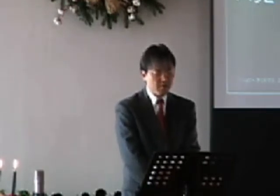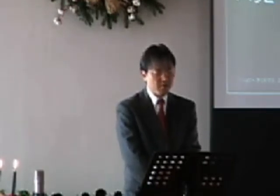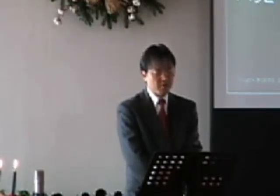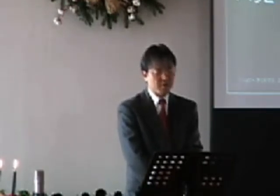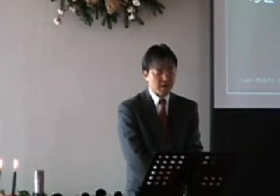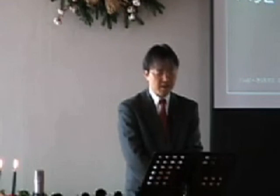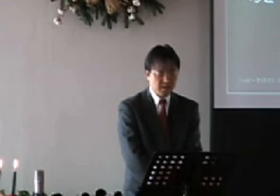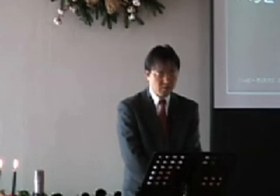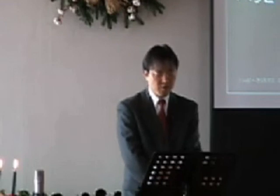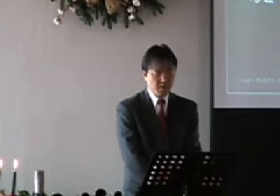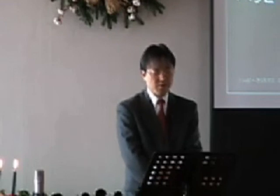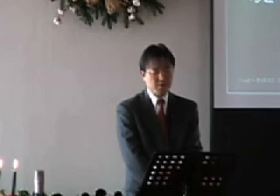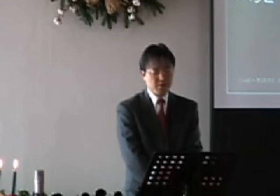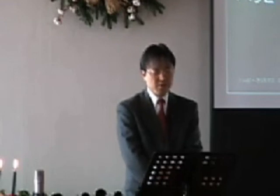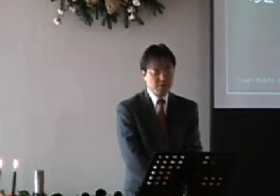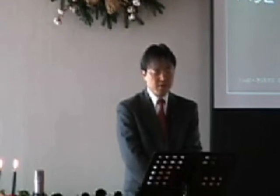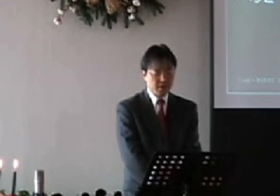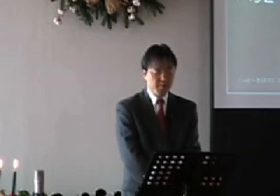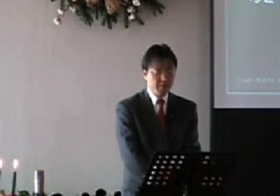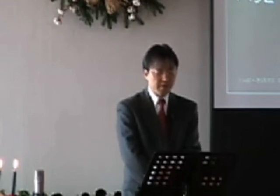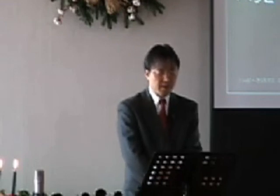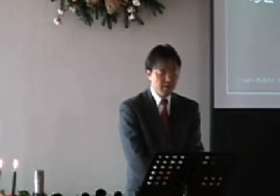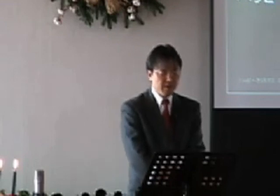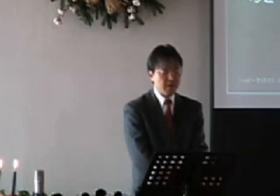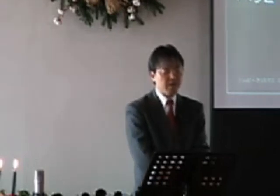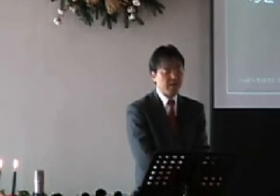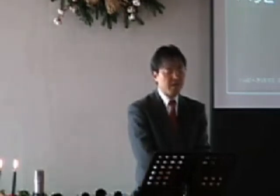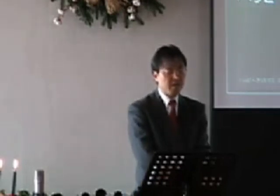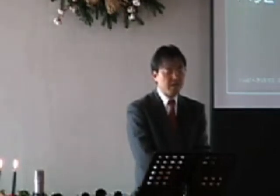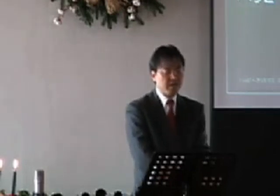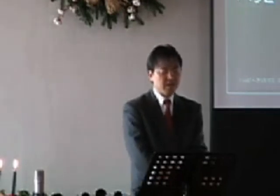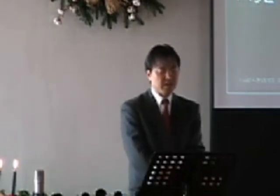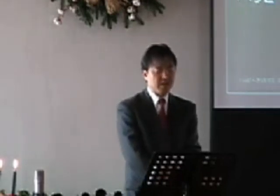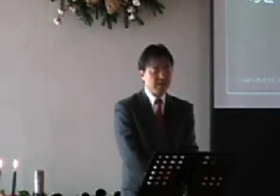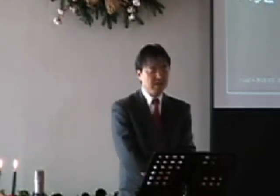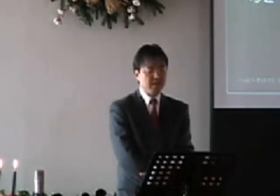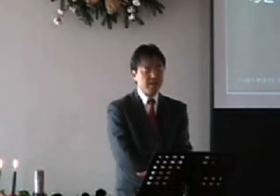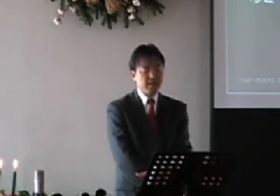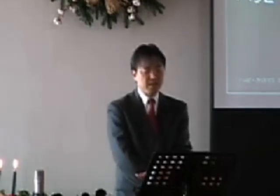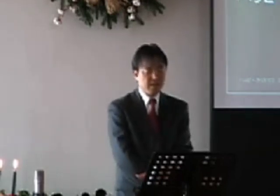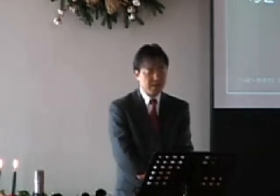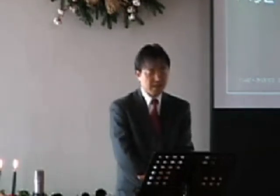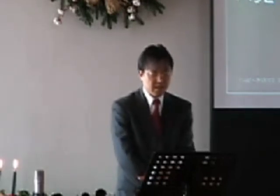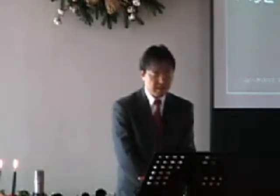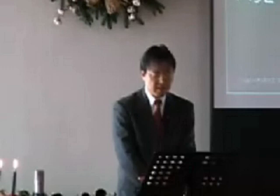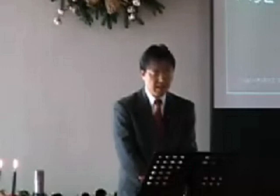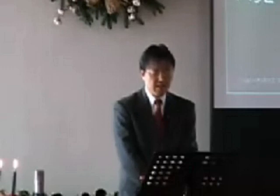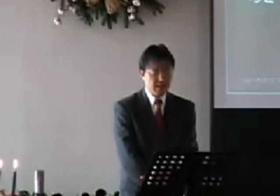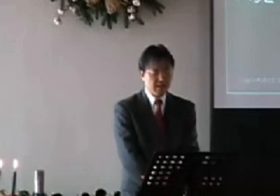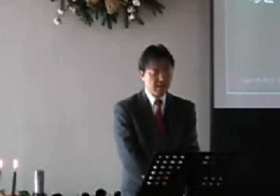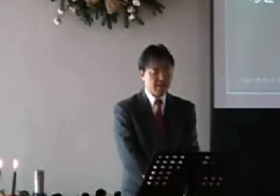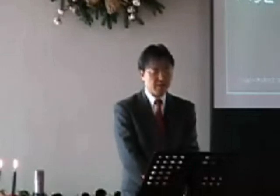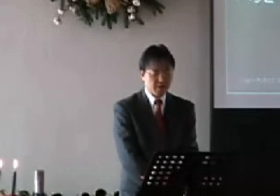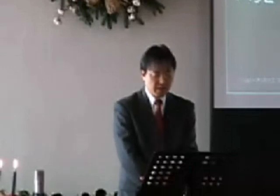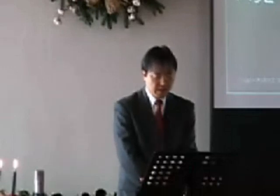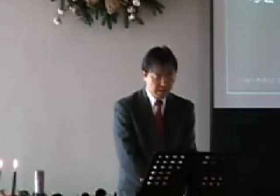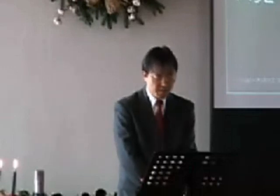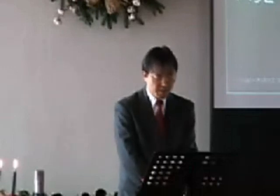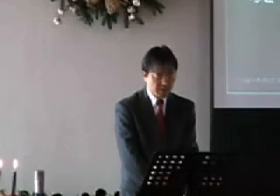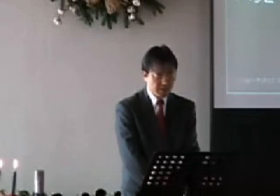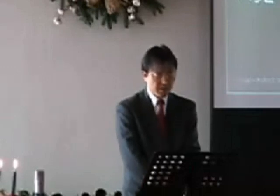私たちはあの博士たちのように素晴らしい贈り物を持っておりませんけれども、私たちも感謝の言葉